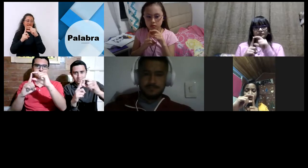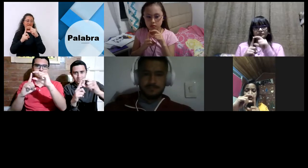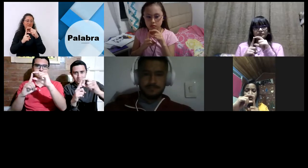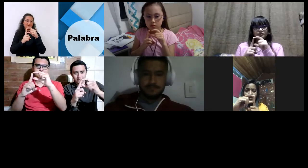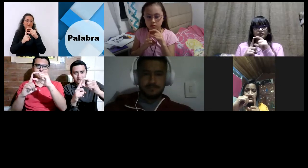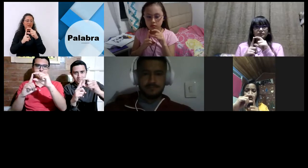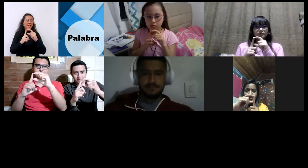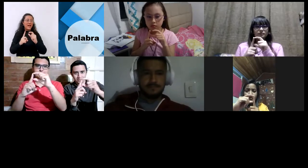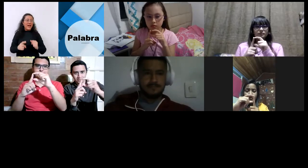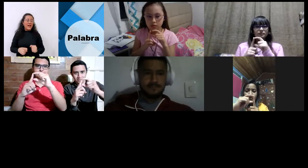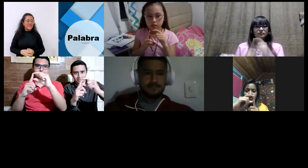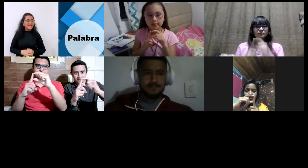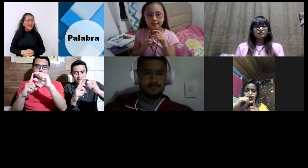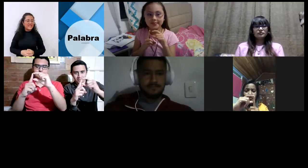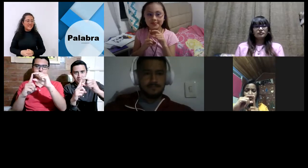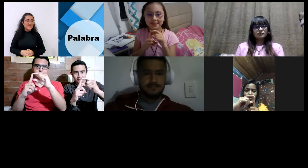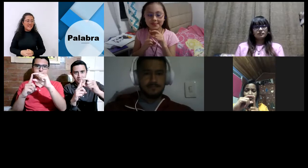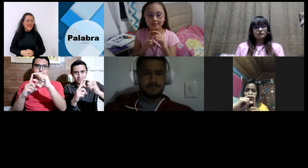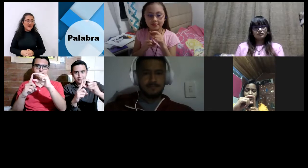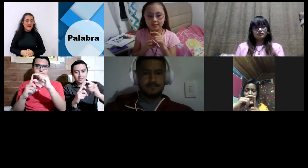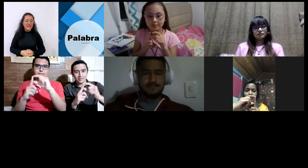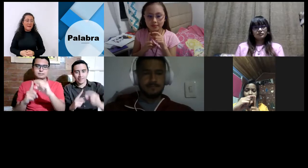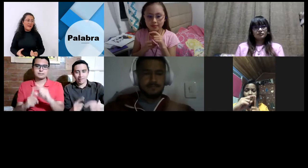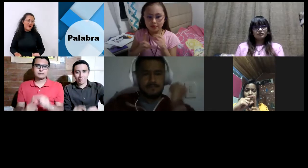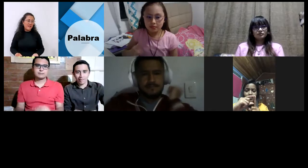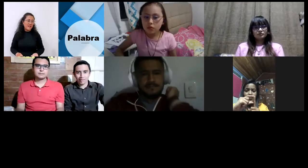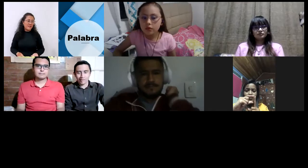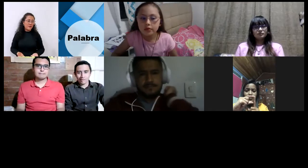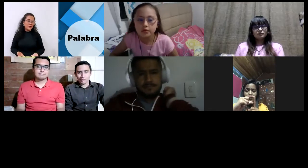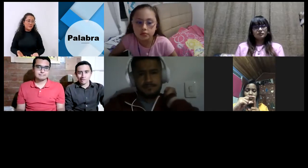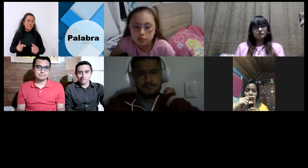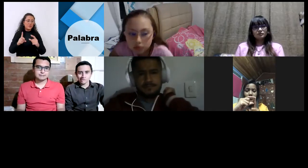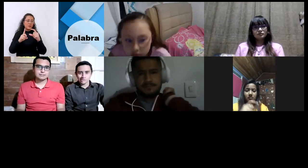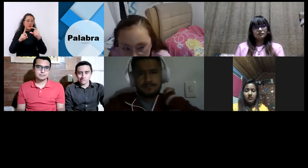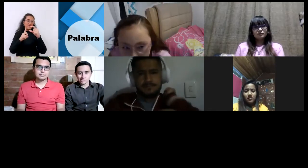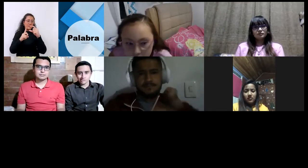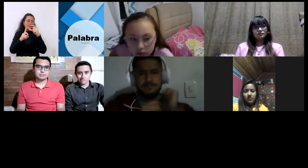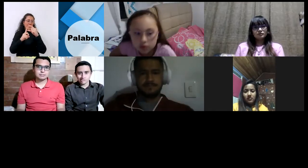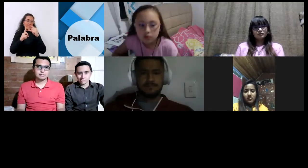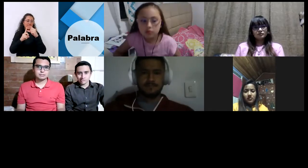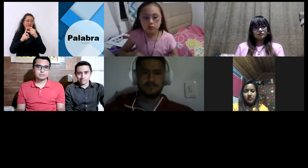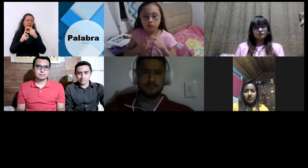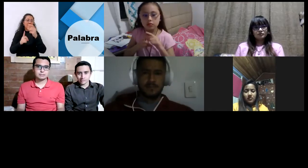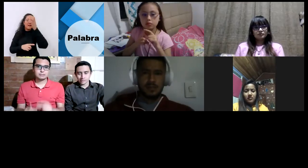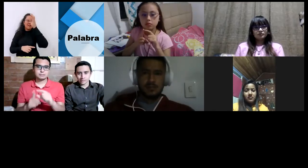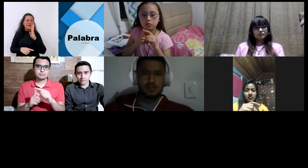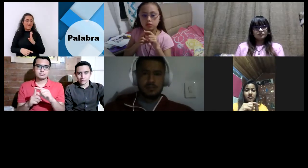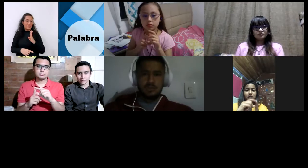Palabra, muy bien. A veces que se dice la palabra de Dios, uno podría interpretar la palabra de